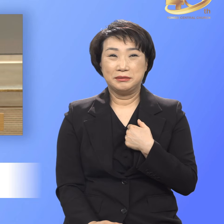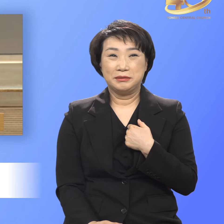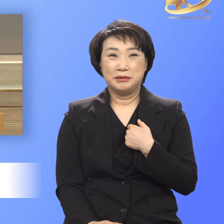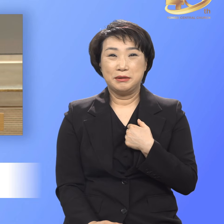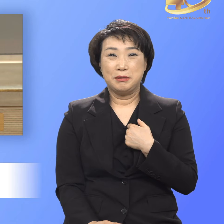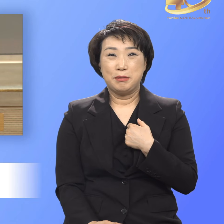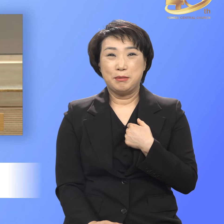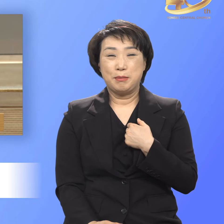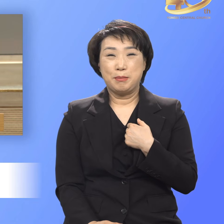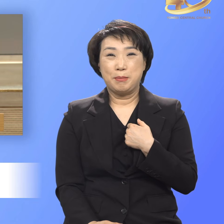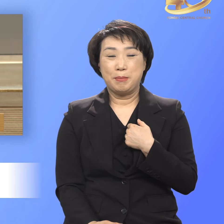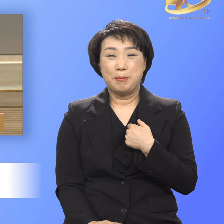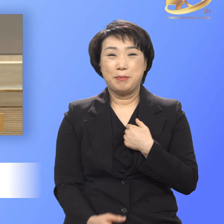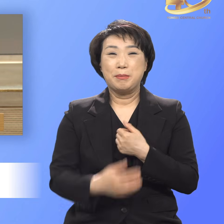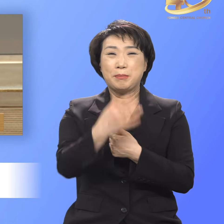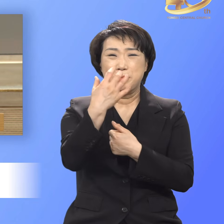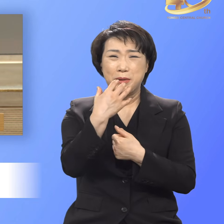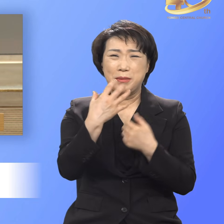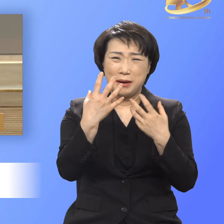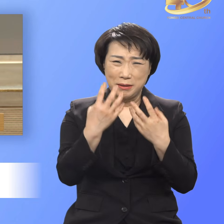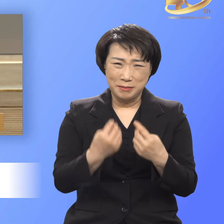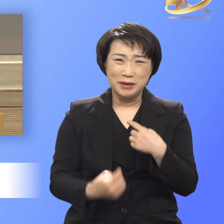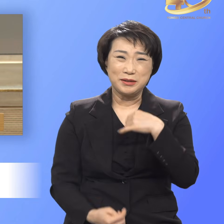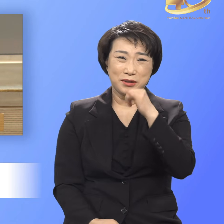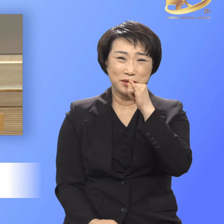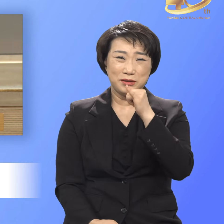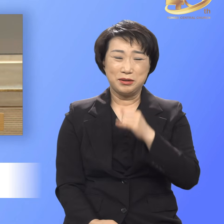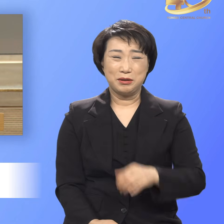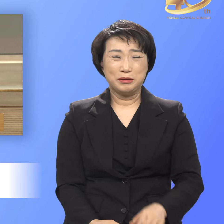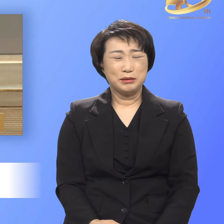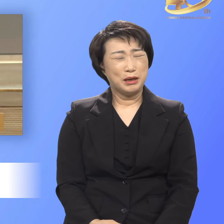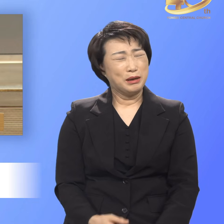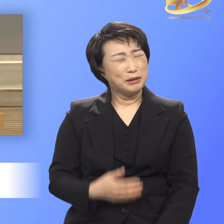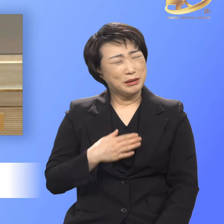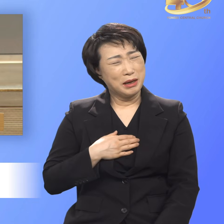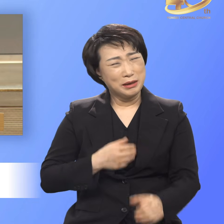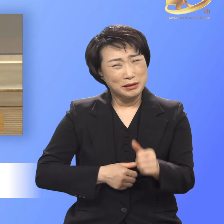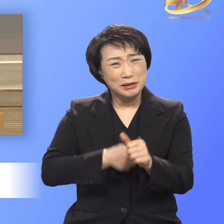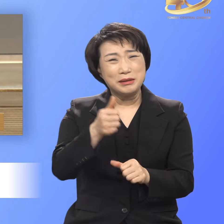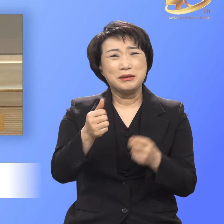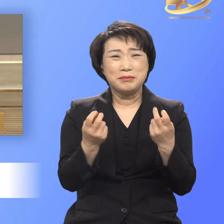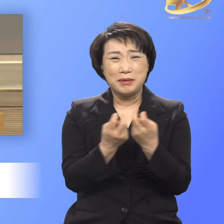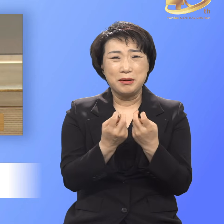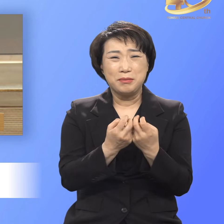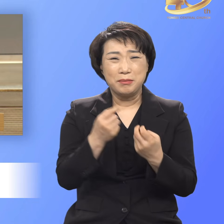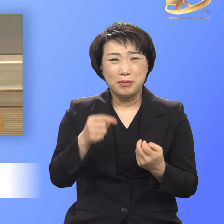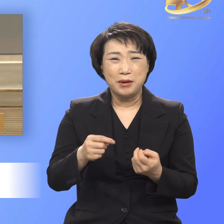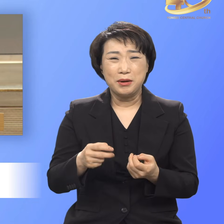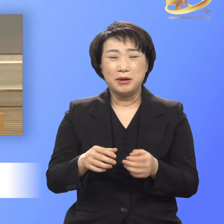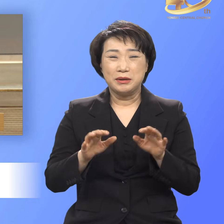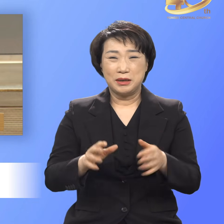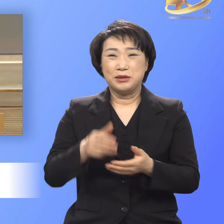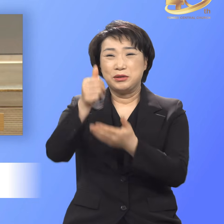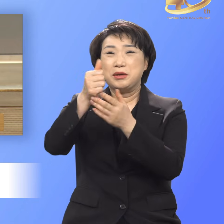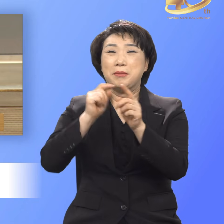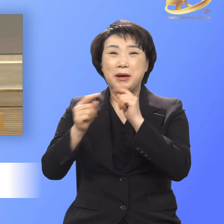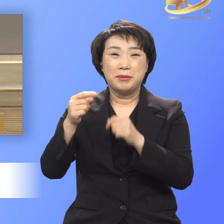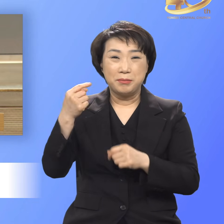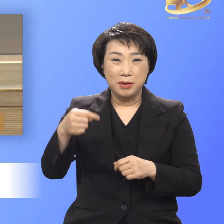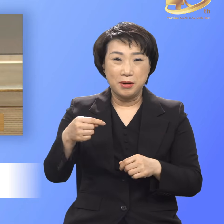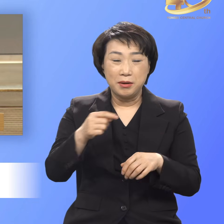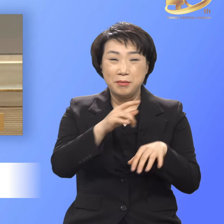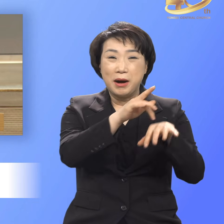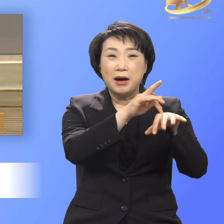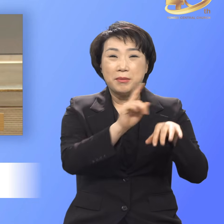참 많은 핍박에서 어떻게 이길 수 있었느냐? 주님이 마귀는 사람을